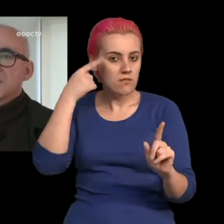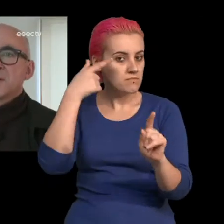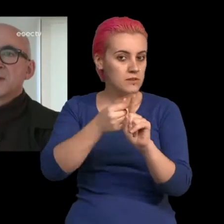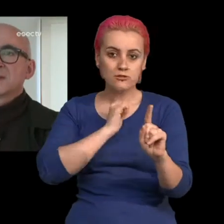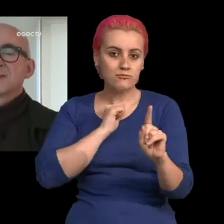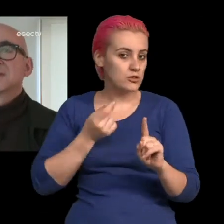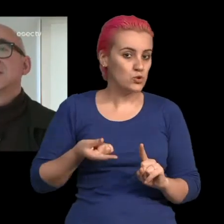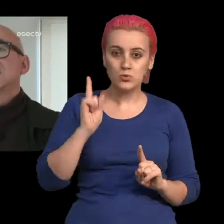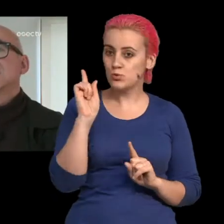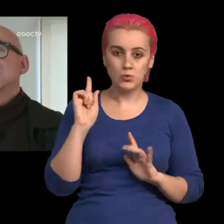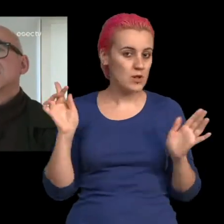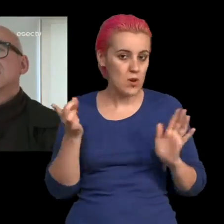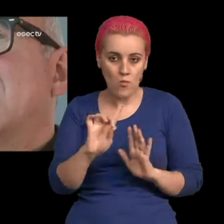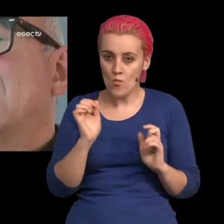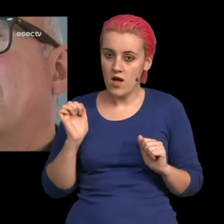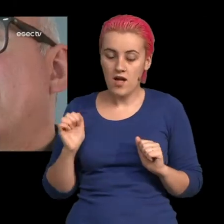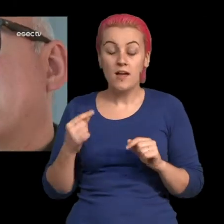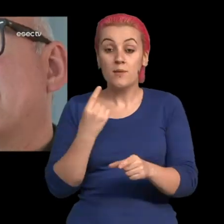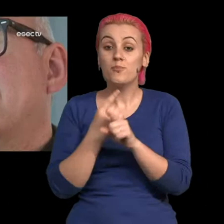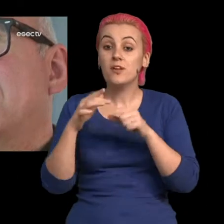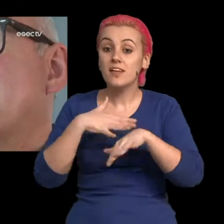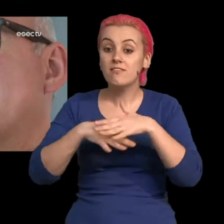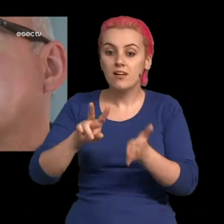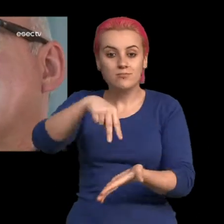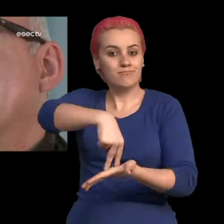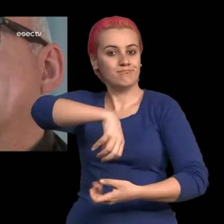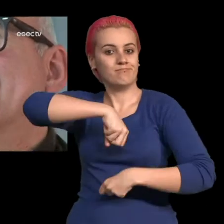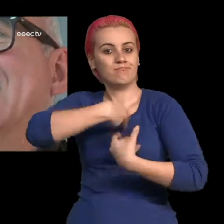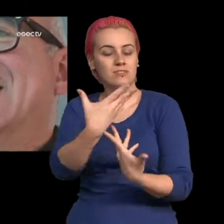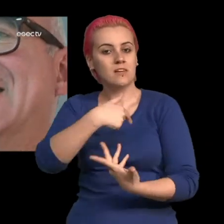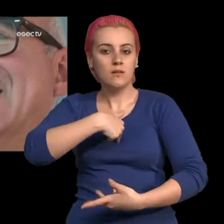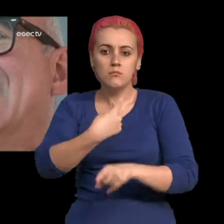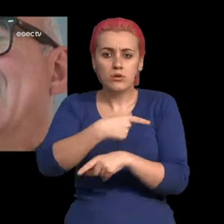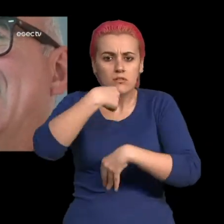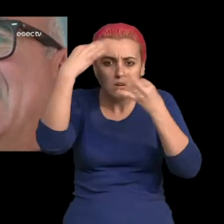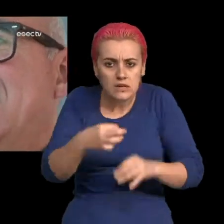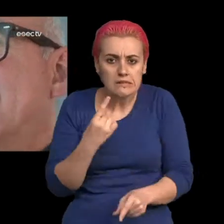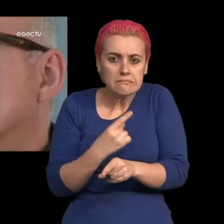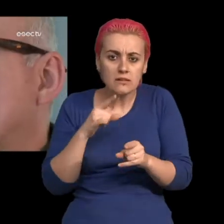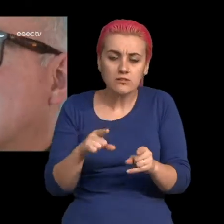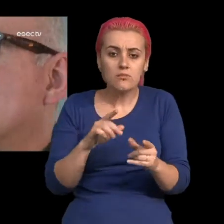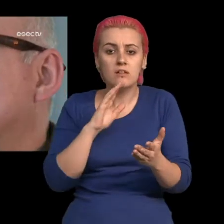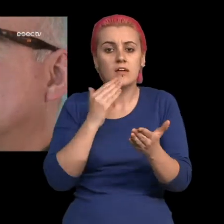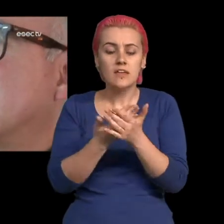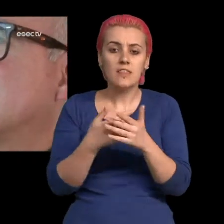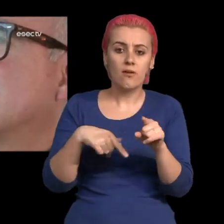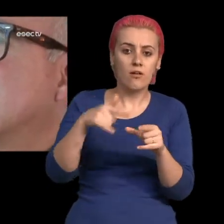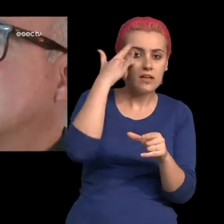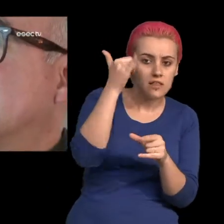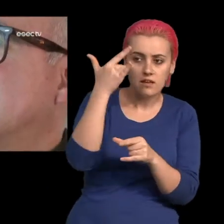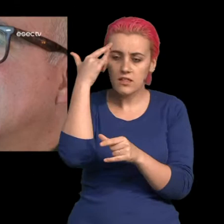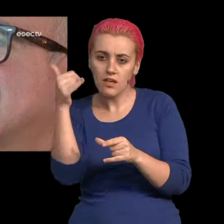era propriamente essa... Aquilo foi feito com convicção e com... E para juntar essas